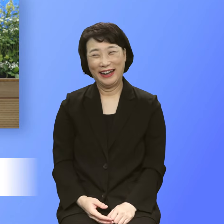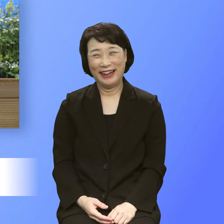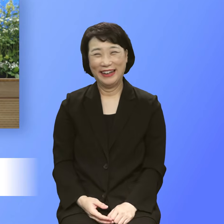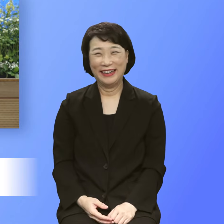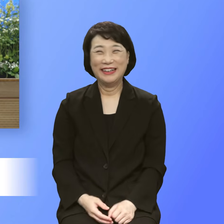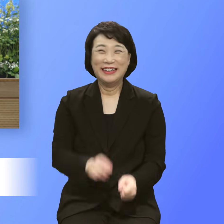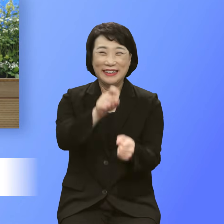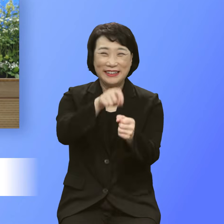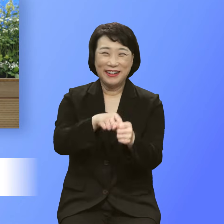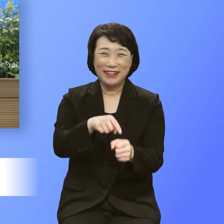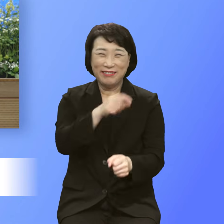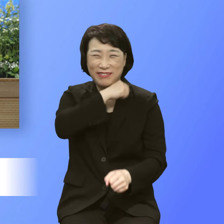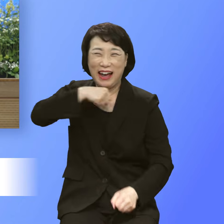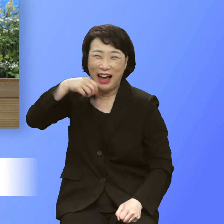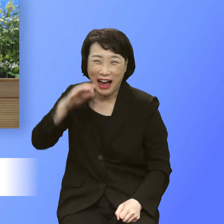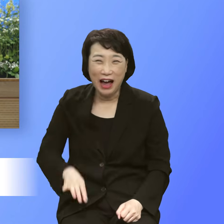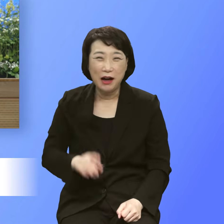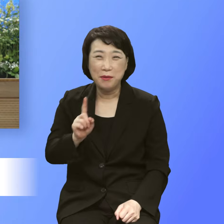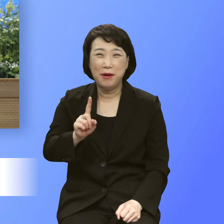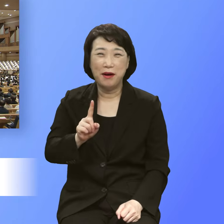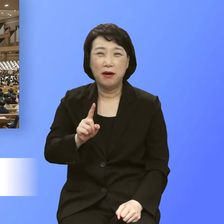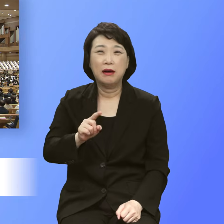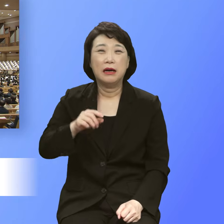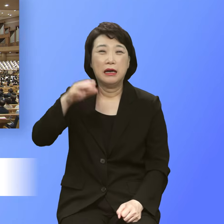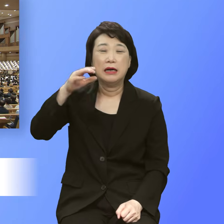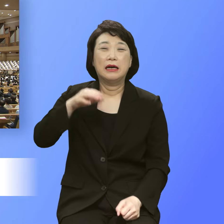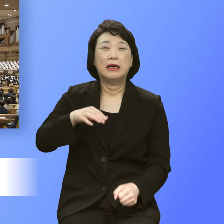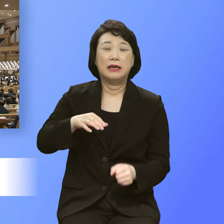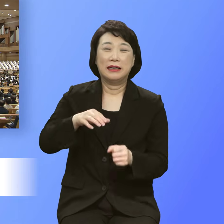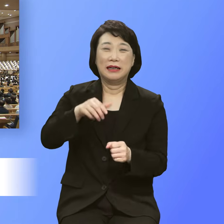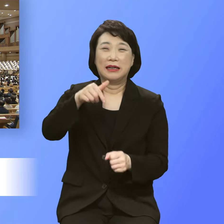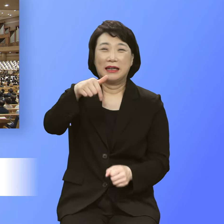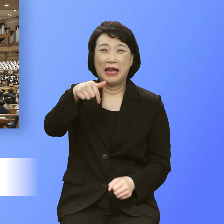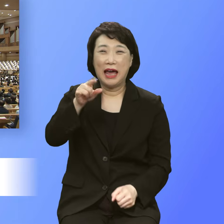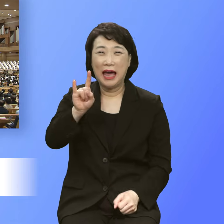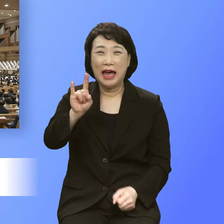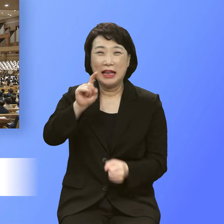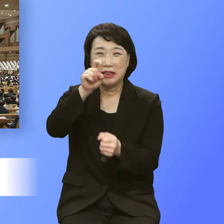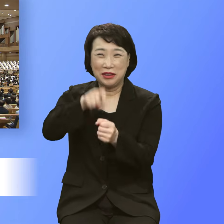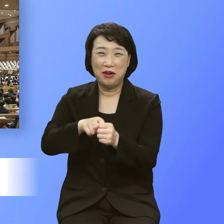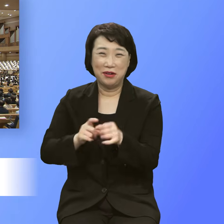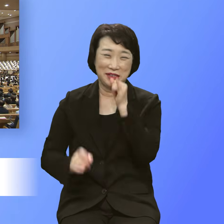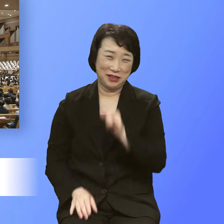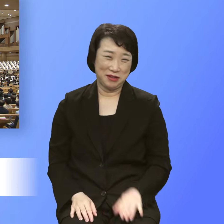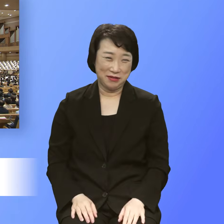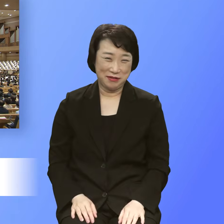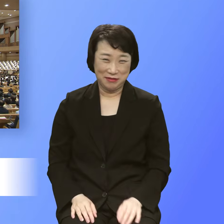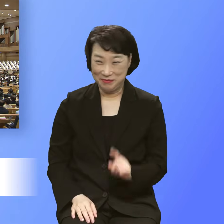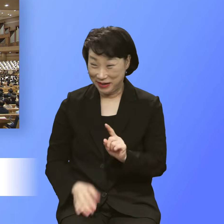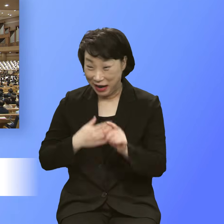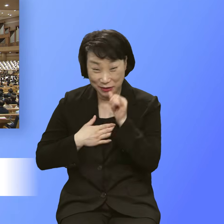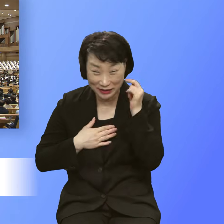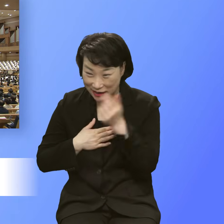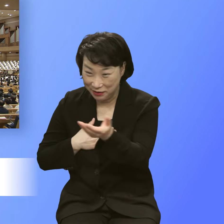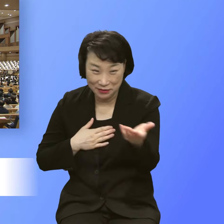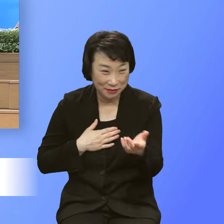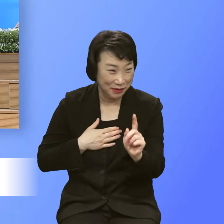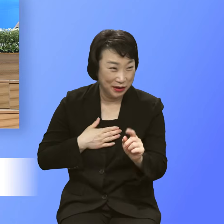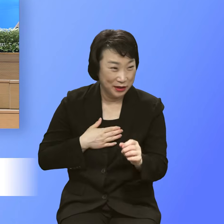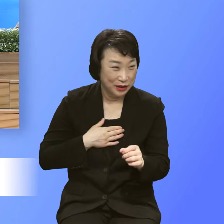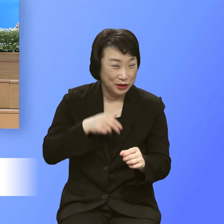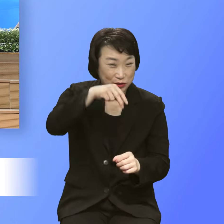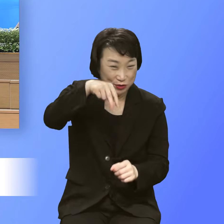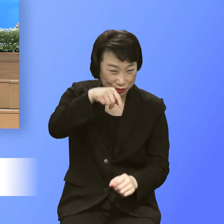개떡이요. 개떡같이 하는 거예요. 개떡이 뭐예요? 쑥으로 만든 거? 아니요, 개나